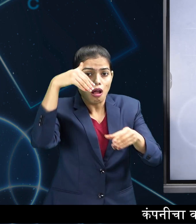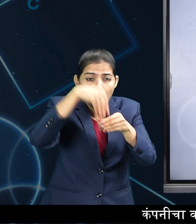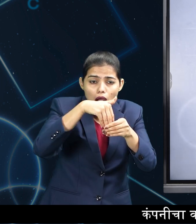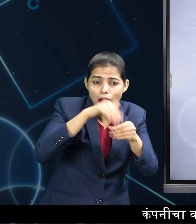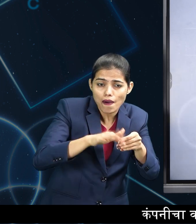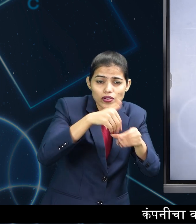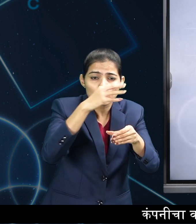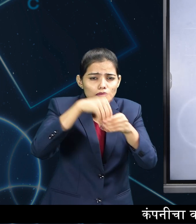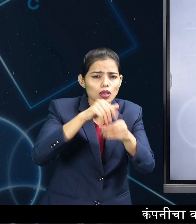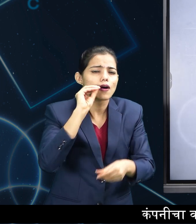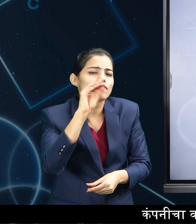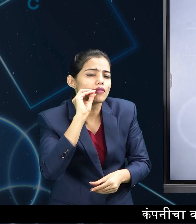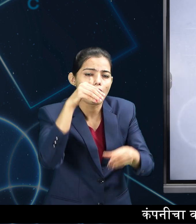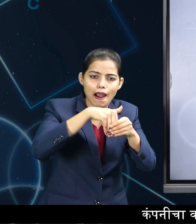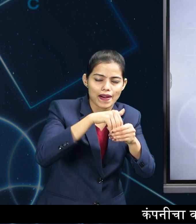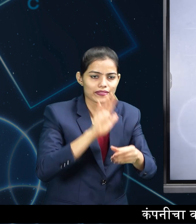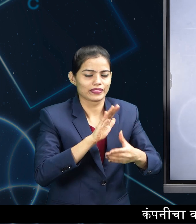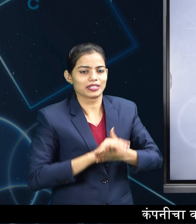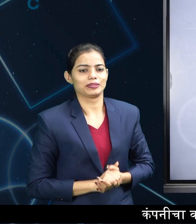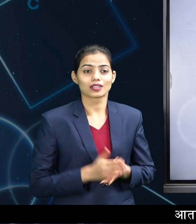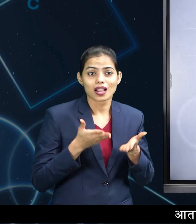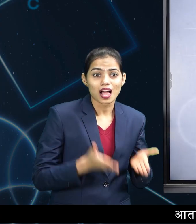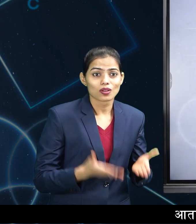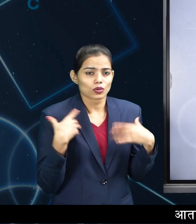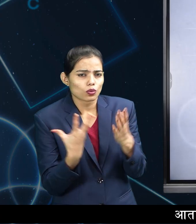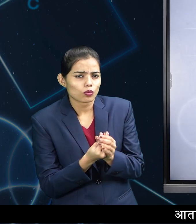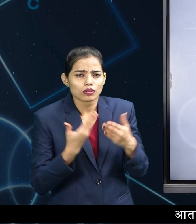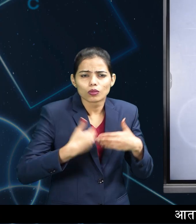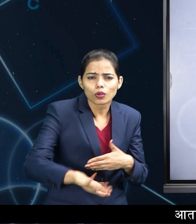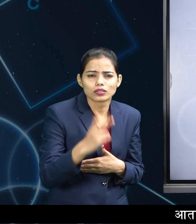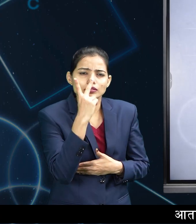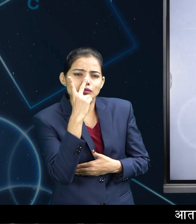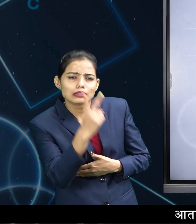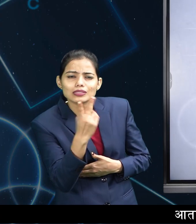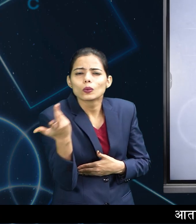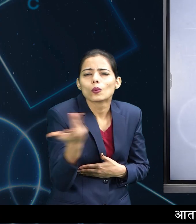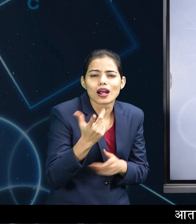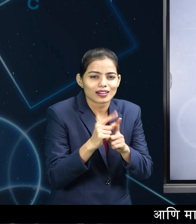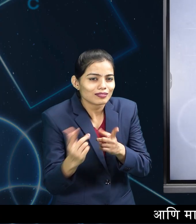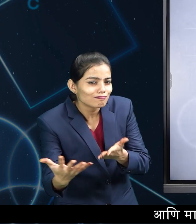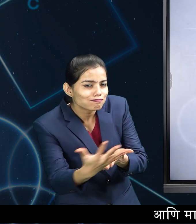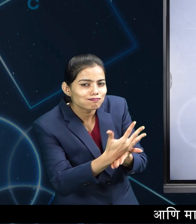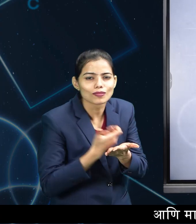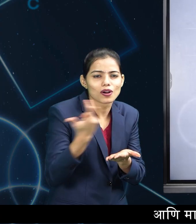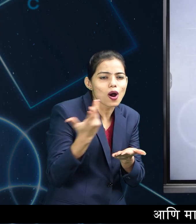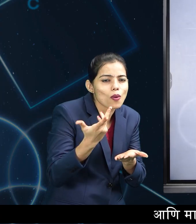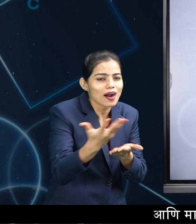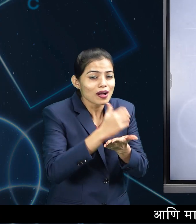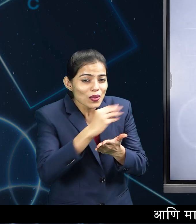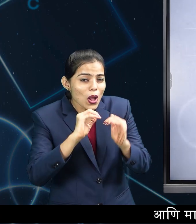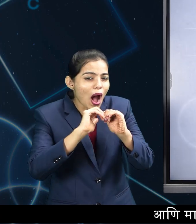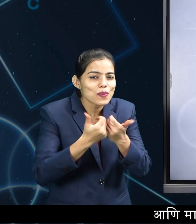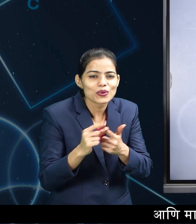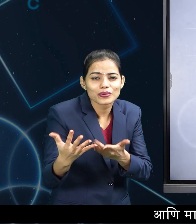कंपनीचा वार्षिक अहवाल, विक्री नोंद, अंतर्गत माहिती. आता आपण माहिती संकलन म्हणजे काय आणि माहिती कशी